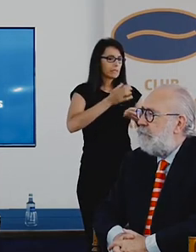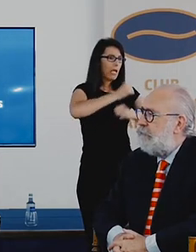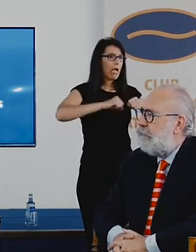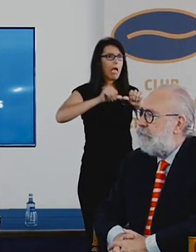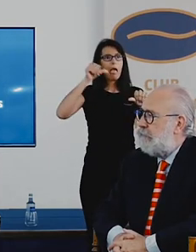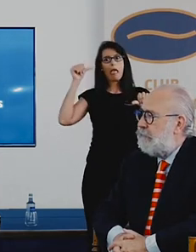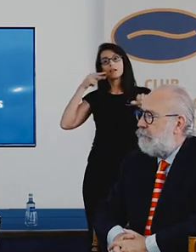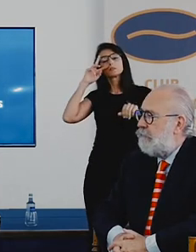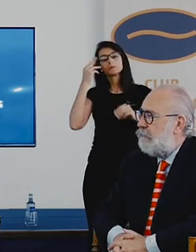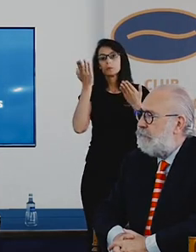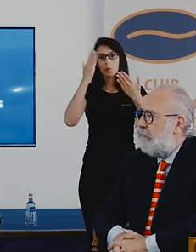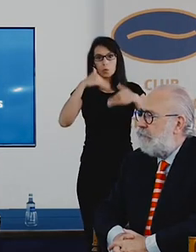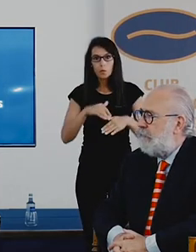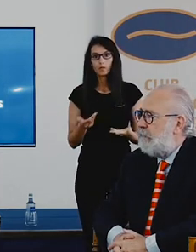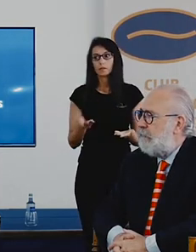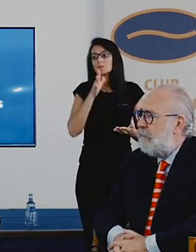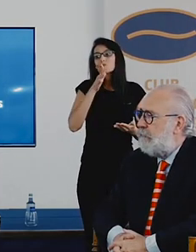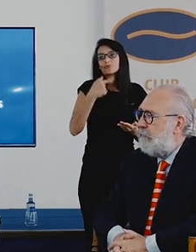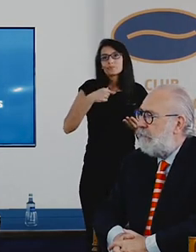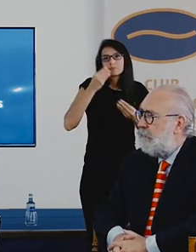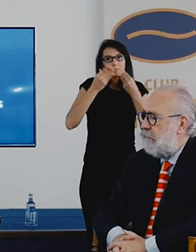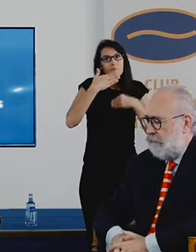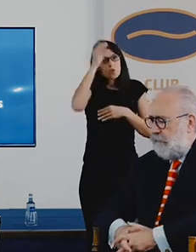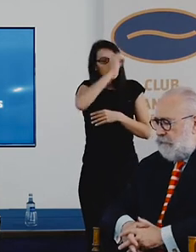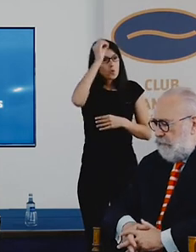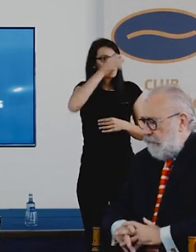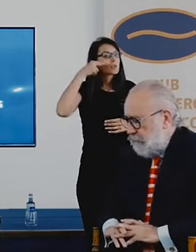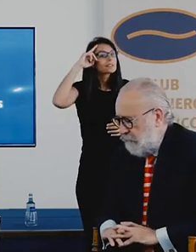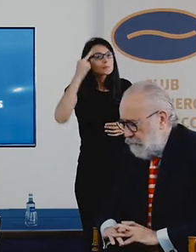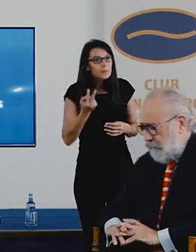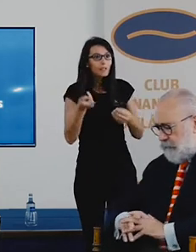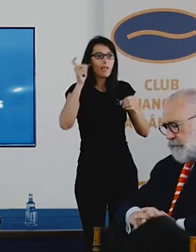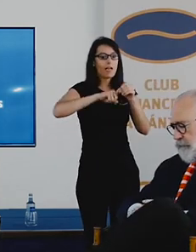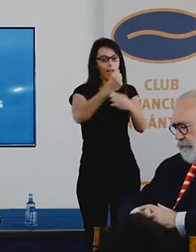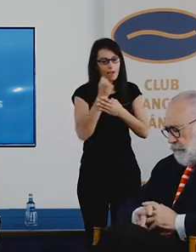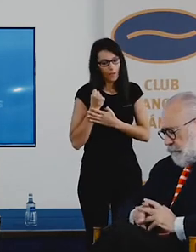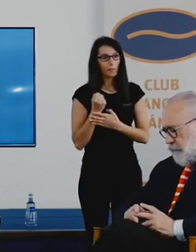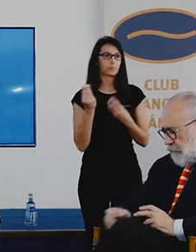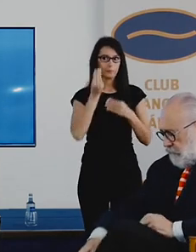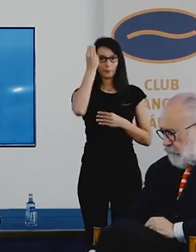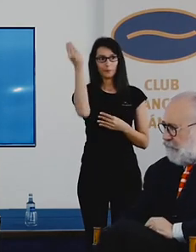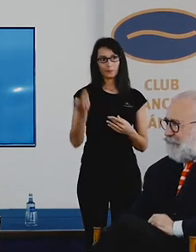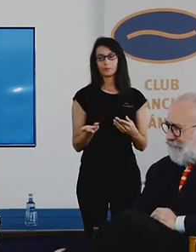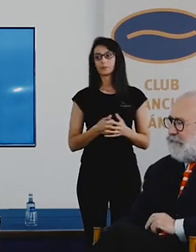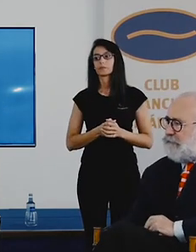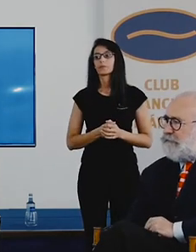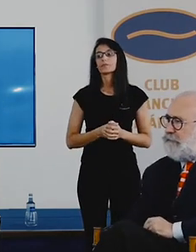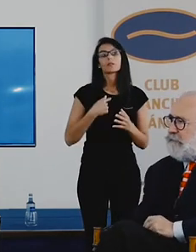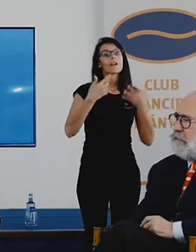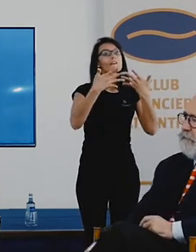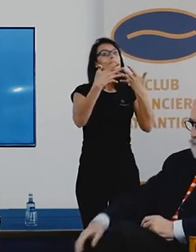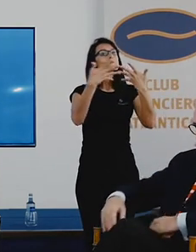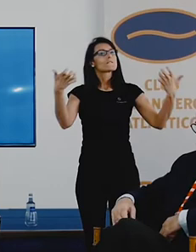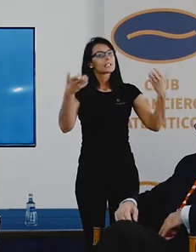precedentes y que es una experiencia digna de apoyar, yo creo. Quiero que penséis en esta frase